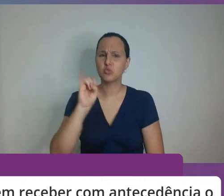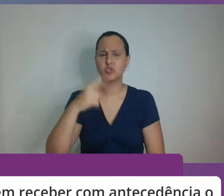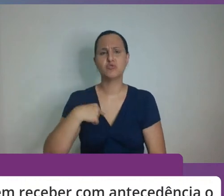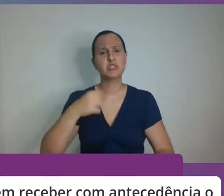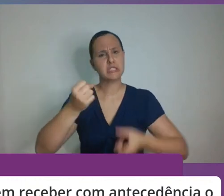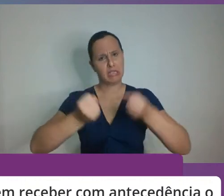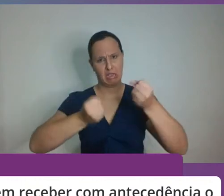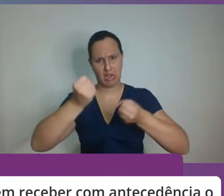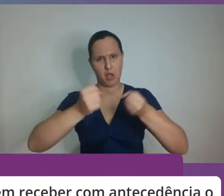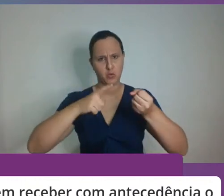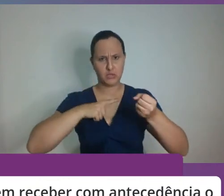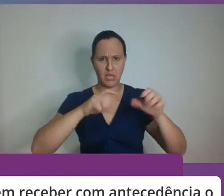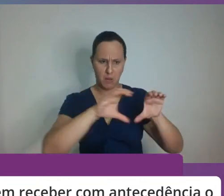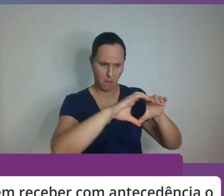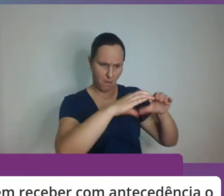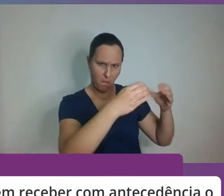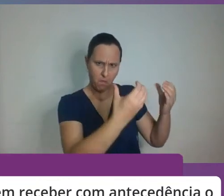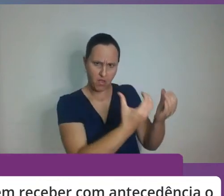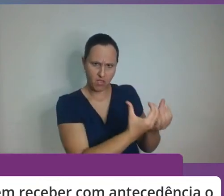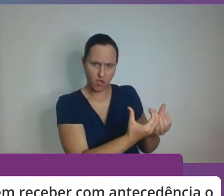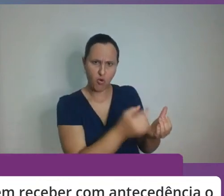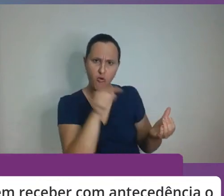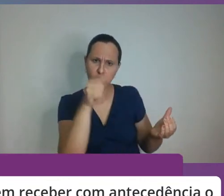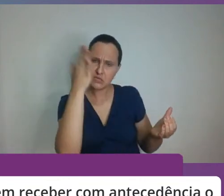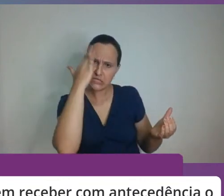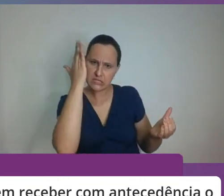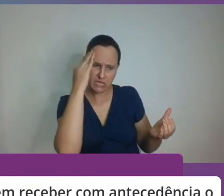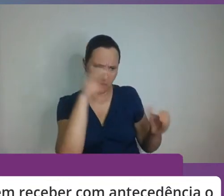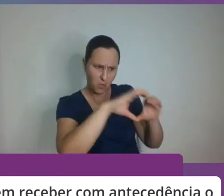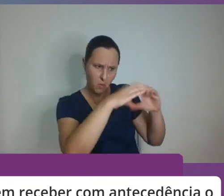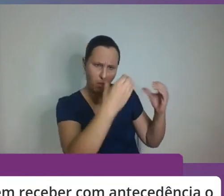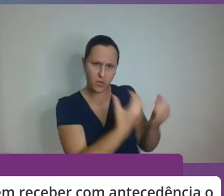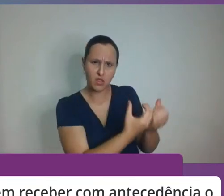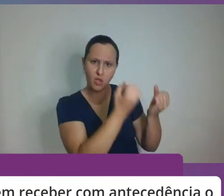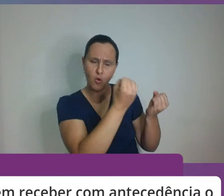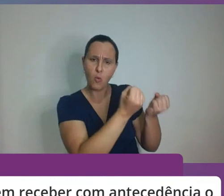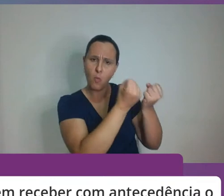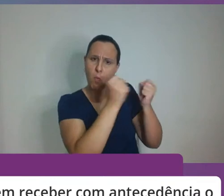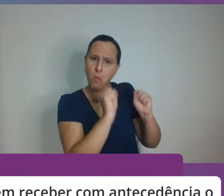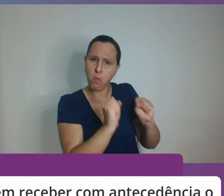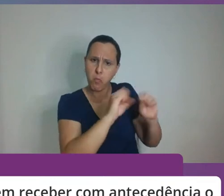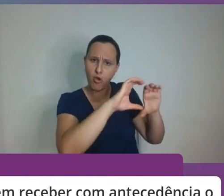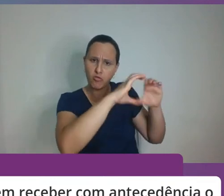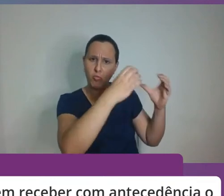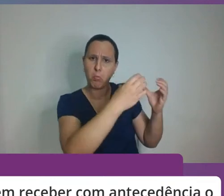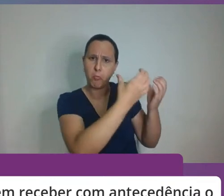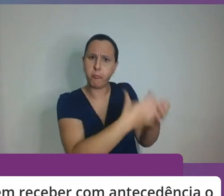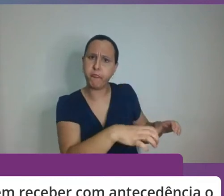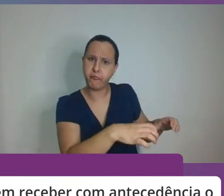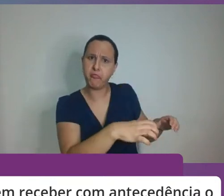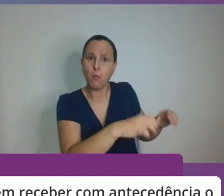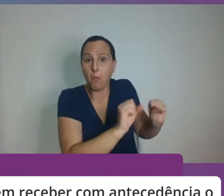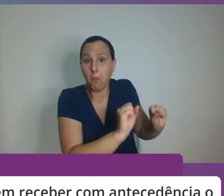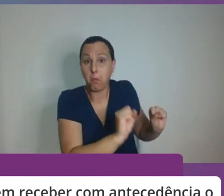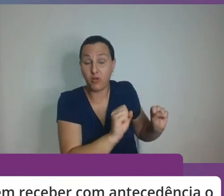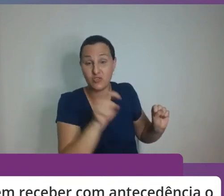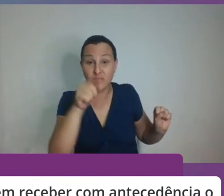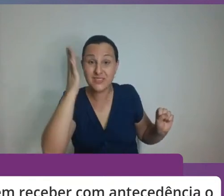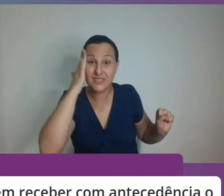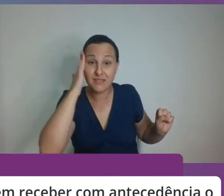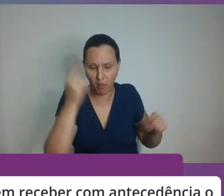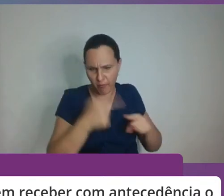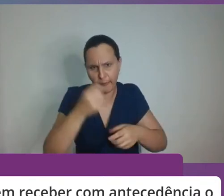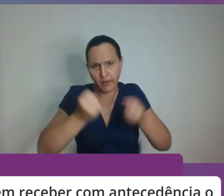pode furar, você precisa ter uma ferramenta que troque esse pneu. Então, se você sabe que em determinado